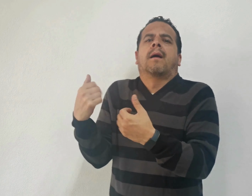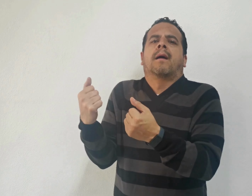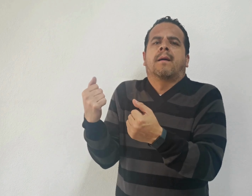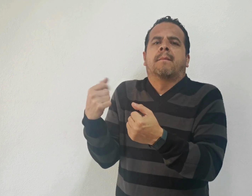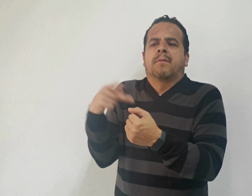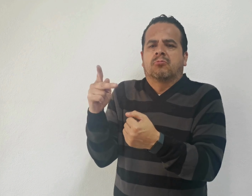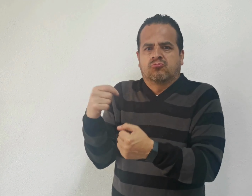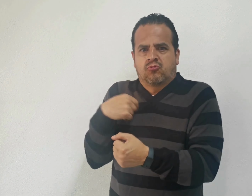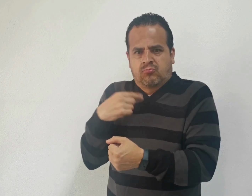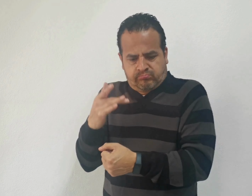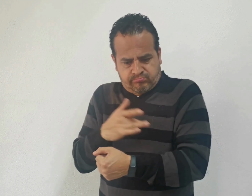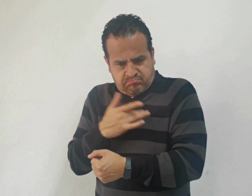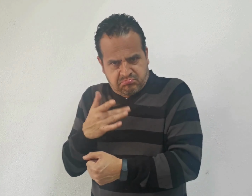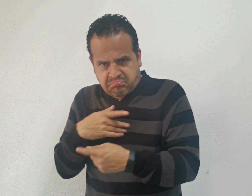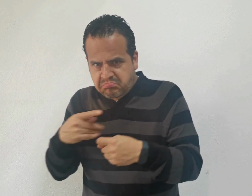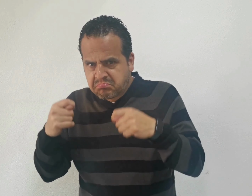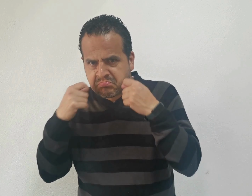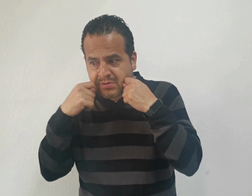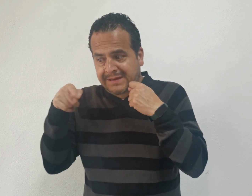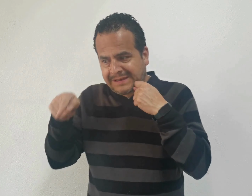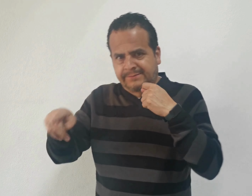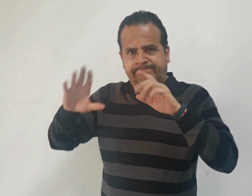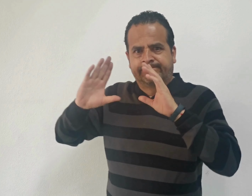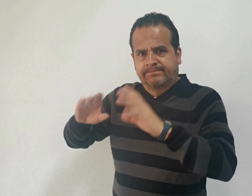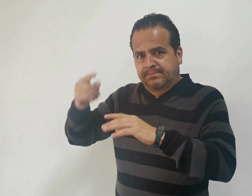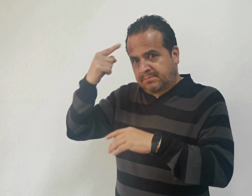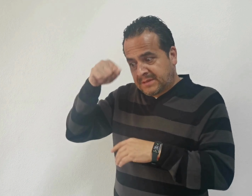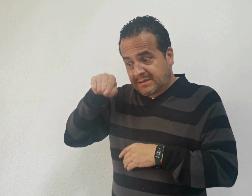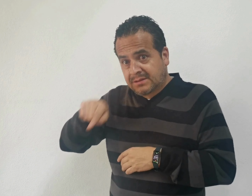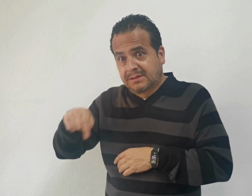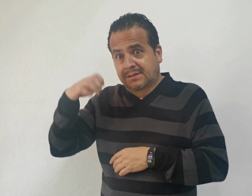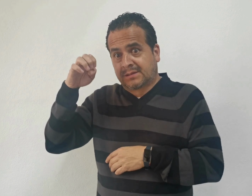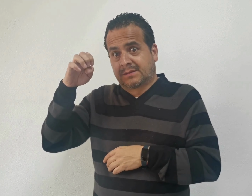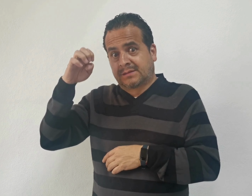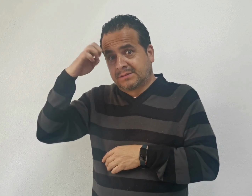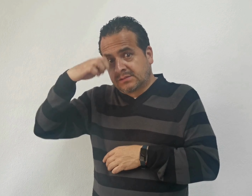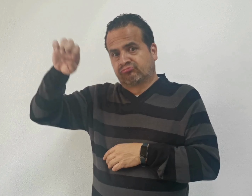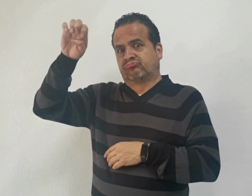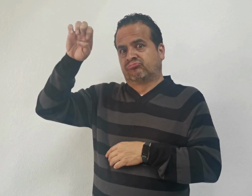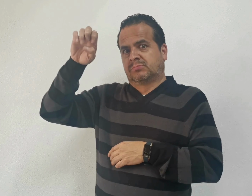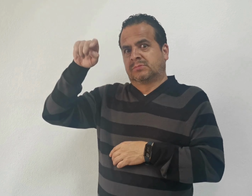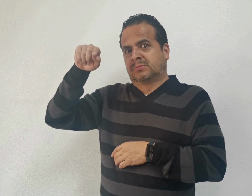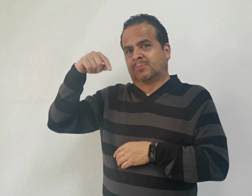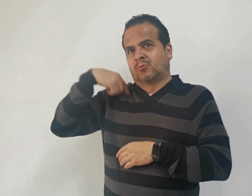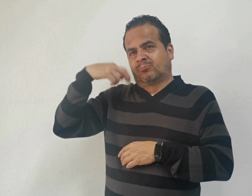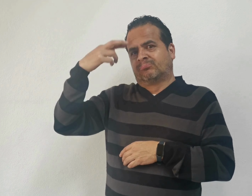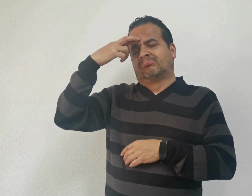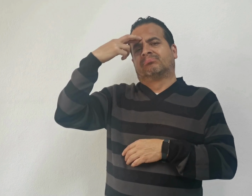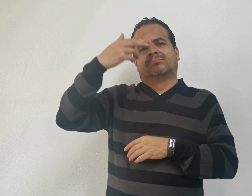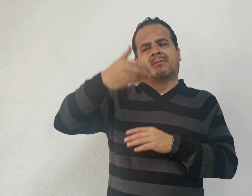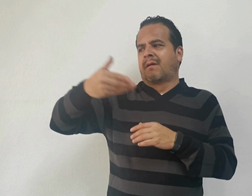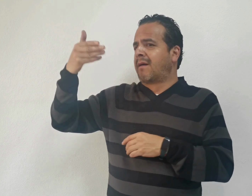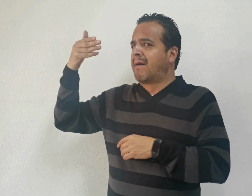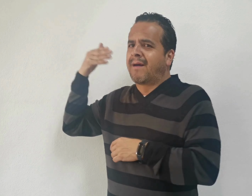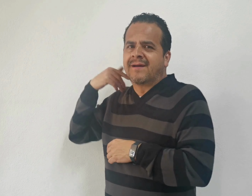ir buscando estas experiencias que ellos puedan ir teniendo y hice como este flashback de cuando yo era niña y lo mucho que disfrutaba esta